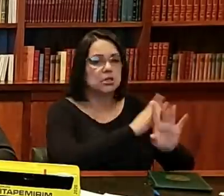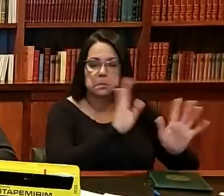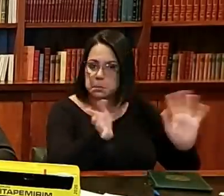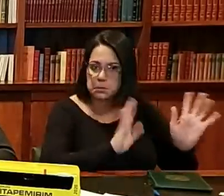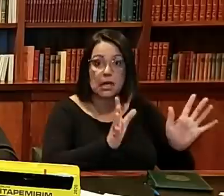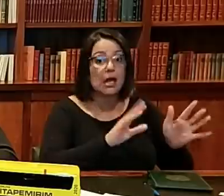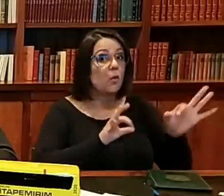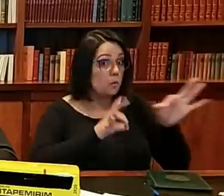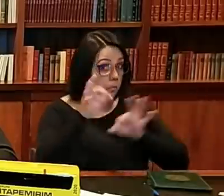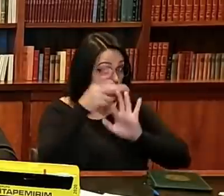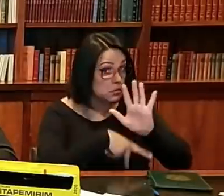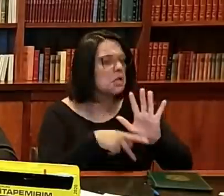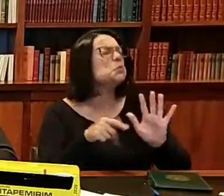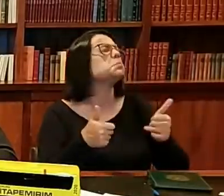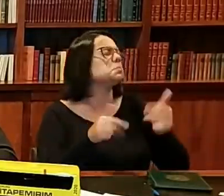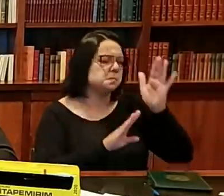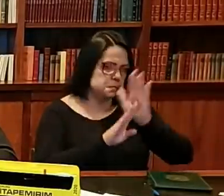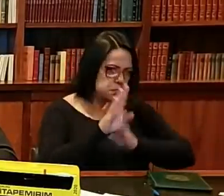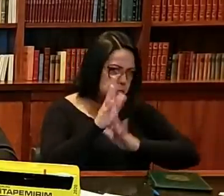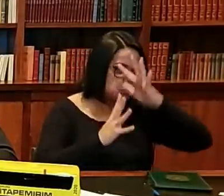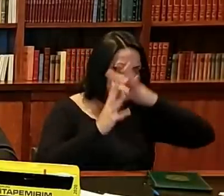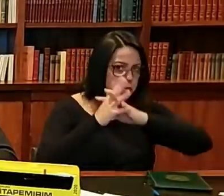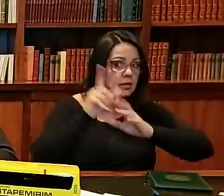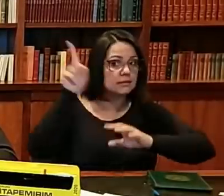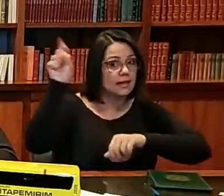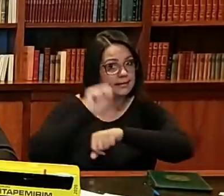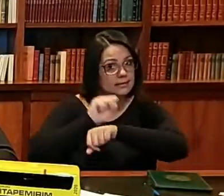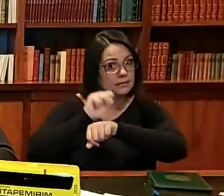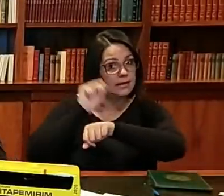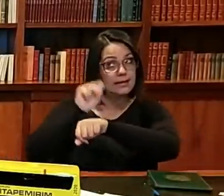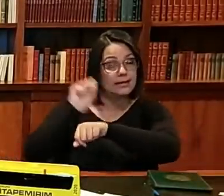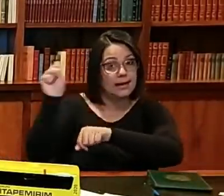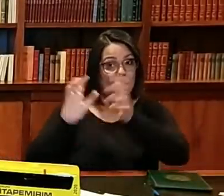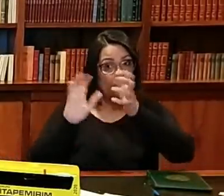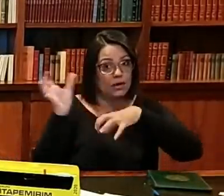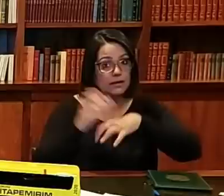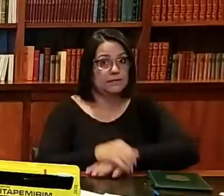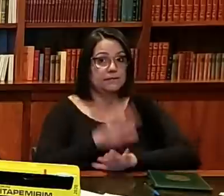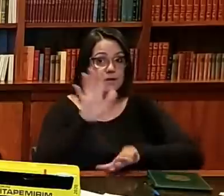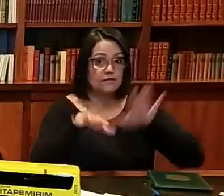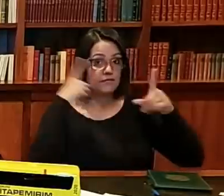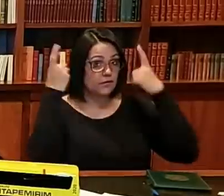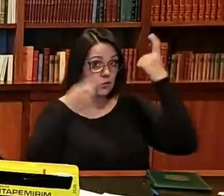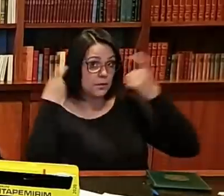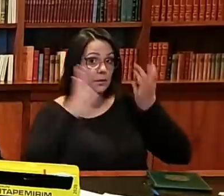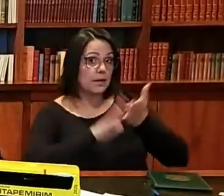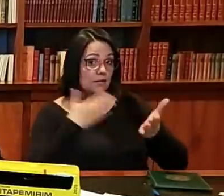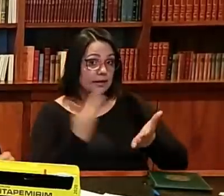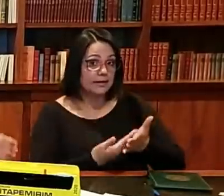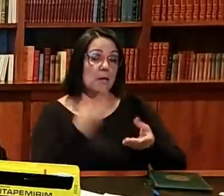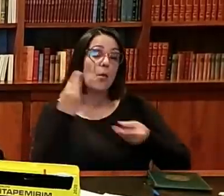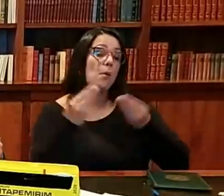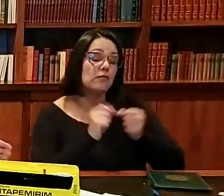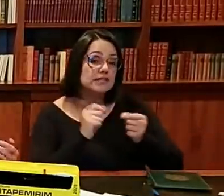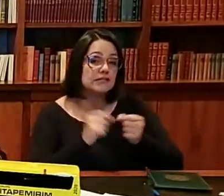projeto revolucionário, né, importante para o Brasil, está lá no Congresso para ser votado. Eu fico preocupado às vezes com o intérprete, né? Como é que